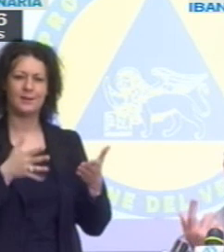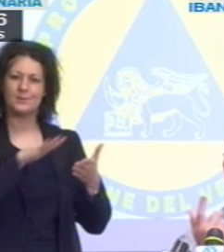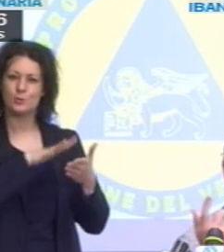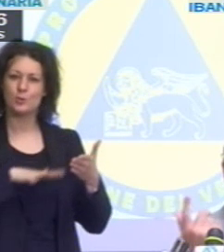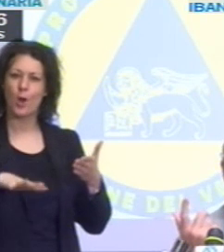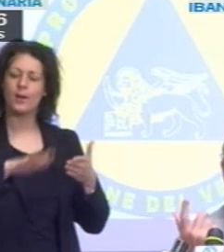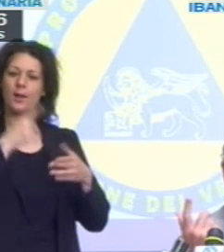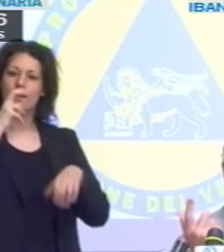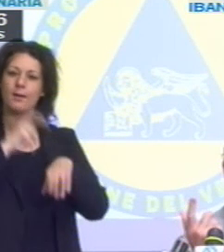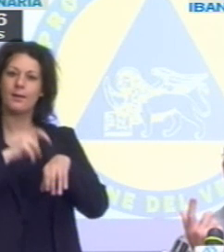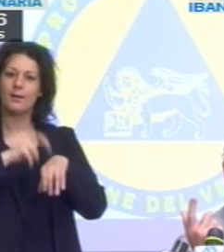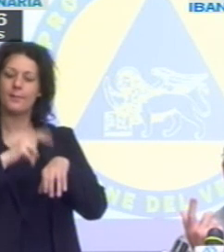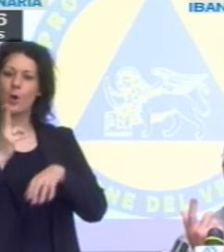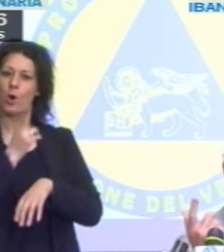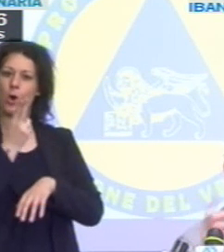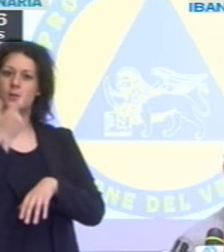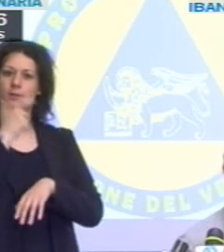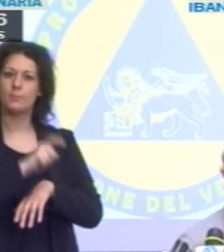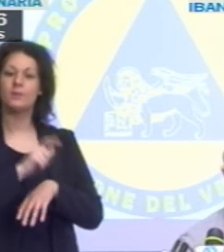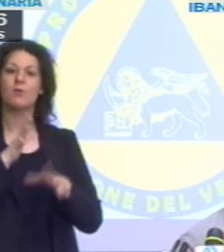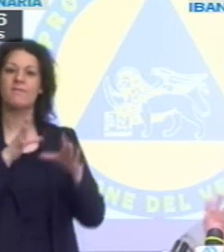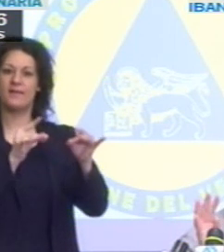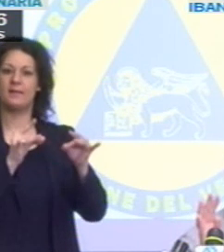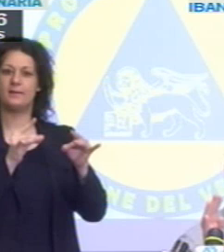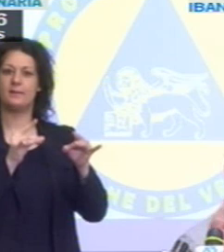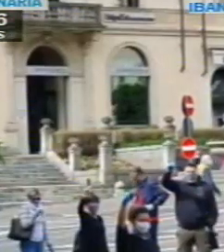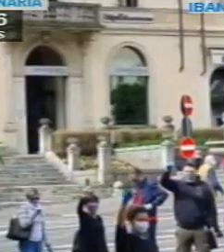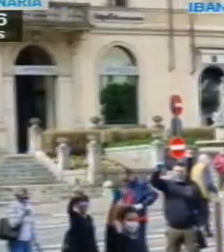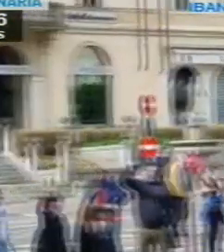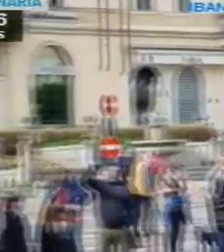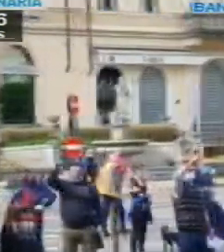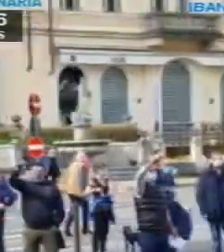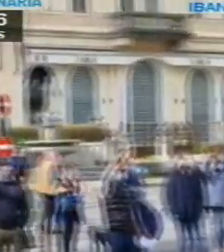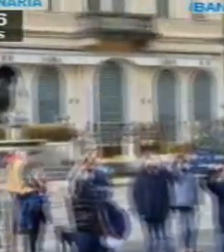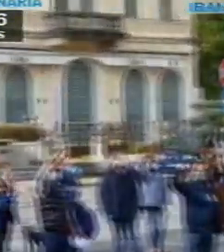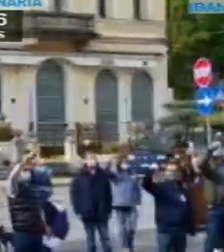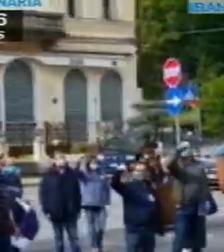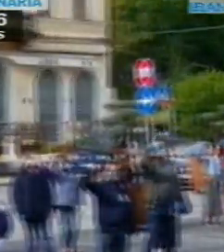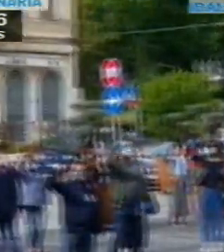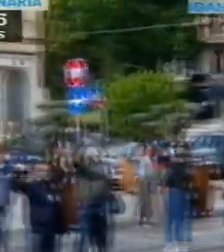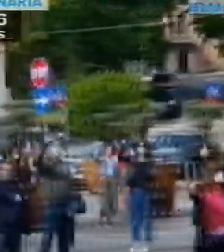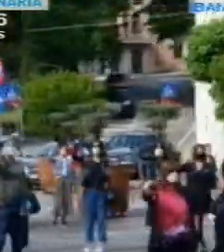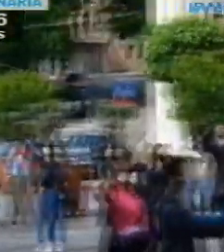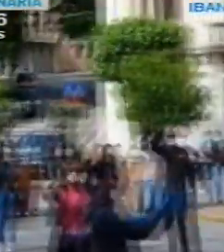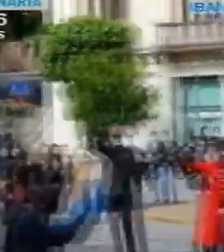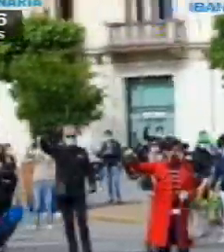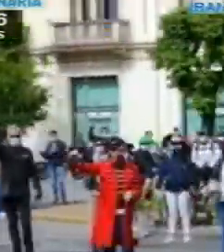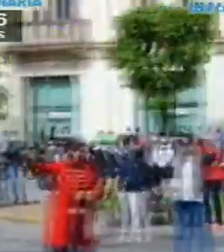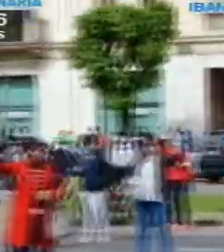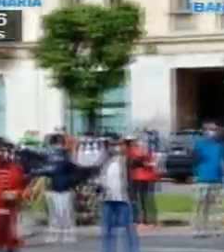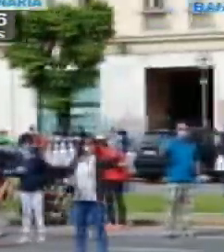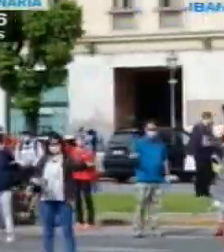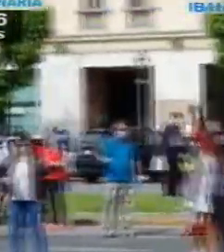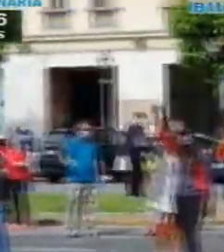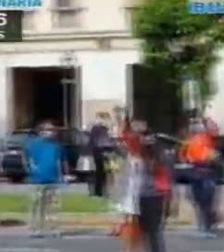che si sono infettati, si sono ammalati. Questo è un nuovo scenario. Un 1° maggio che ha visto molti baristi, ristoratori, parrucchieri ed